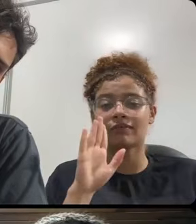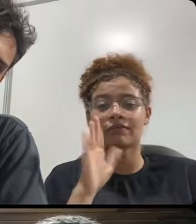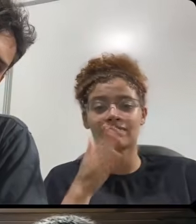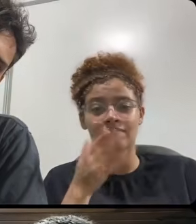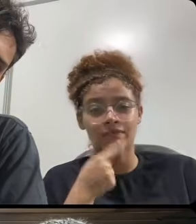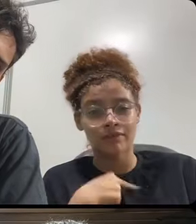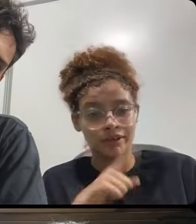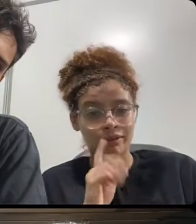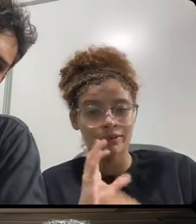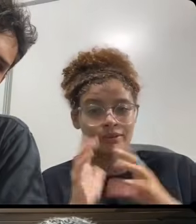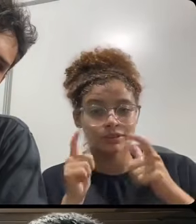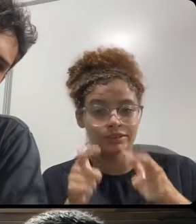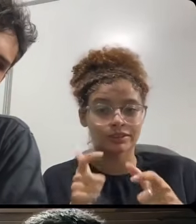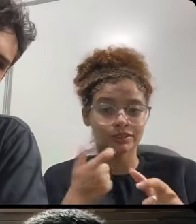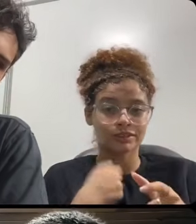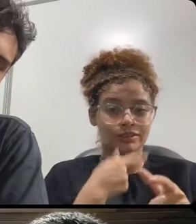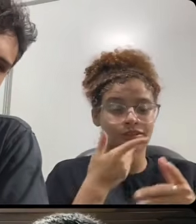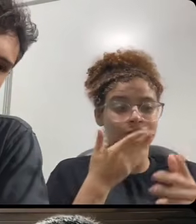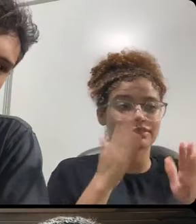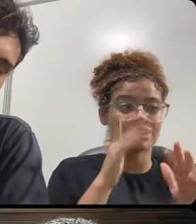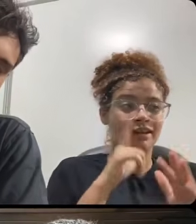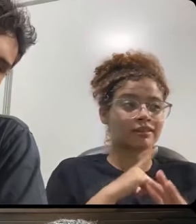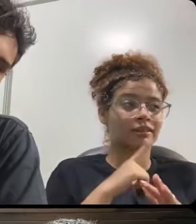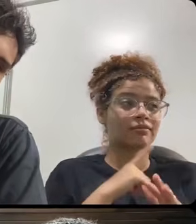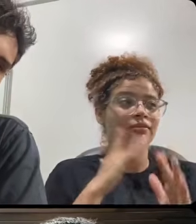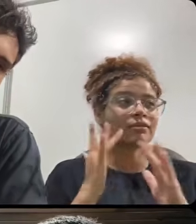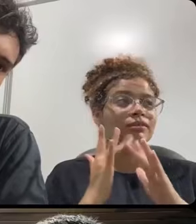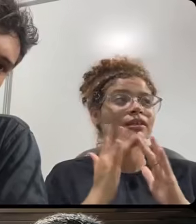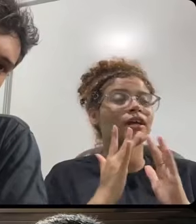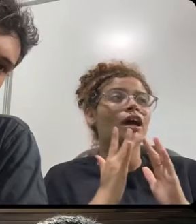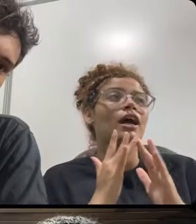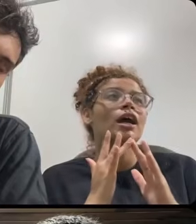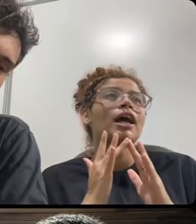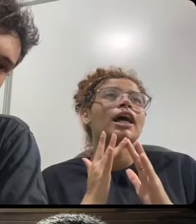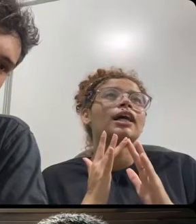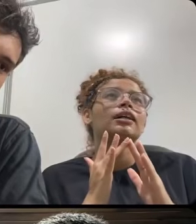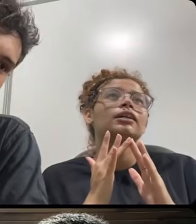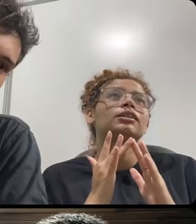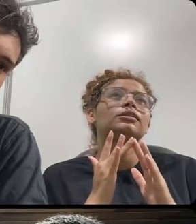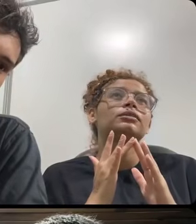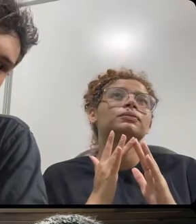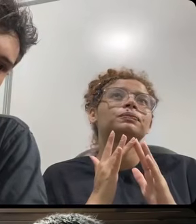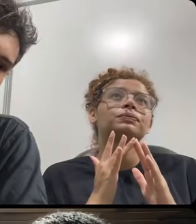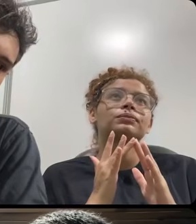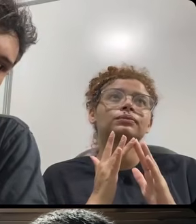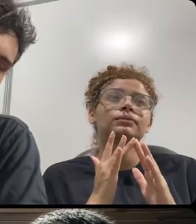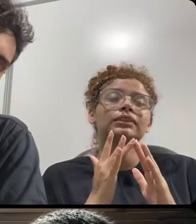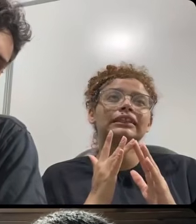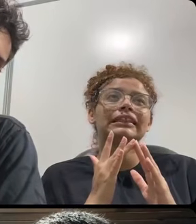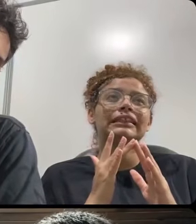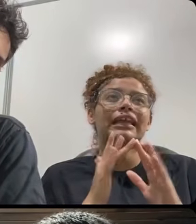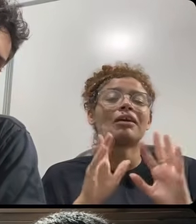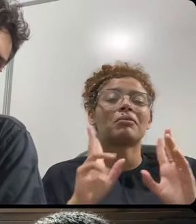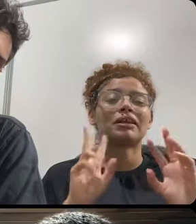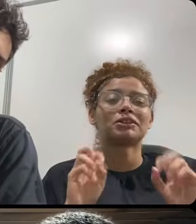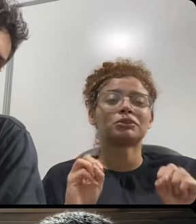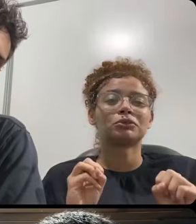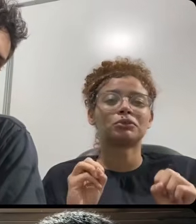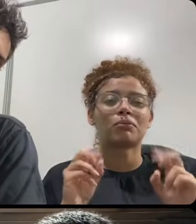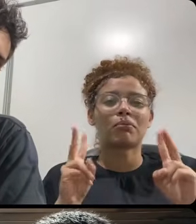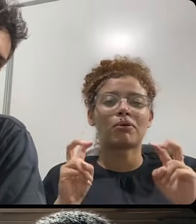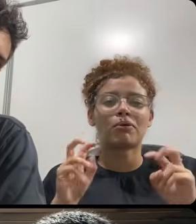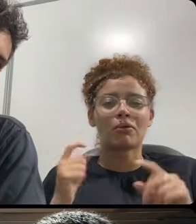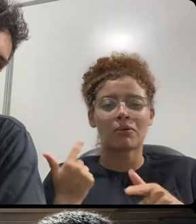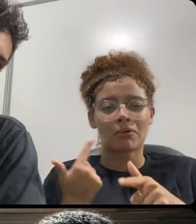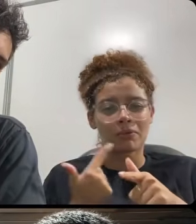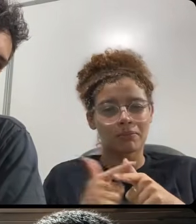passaram ou por onde vocês estão hoje? Como é que vocês enxergam isso, a inclusão de pessoas dentro da Ah, igreja? é um